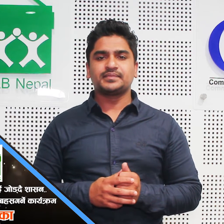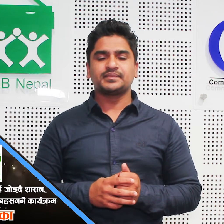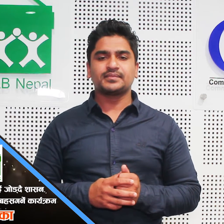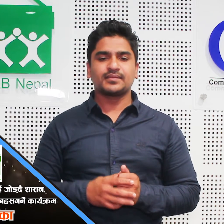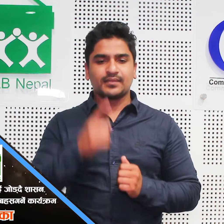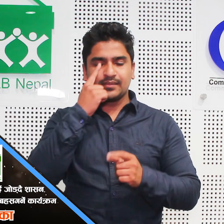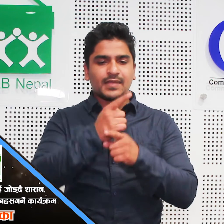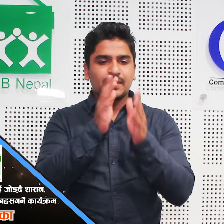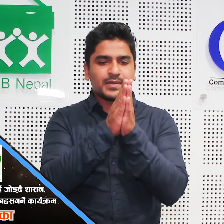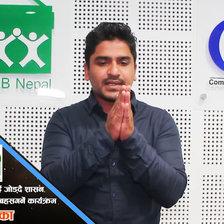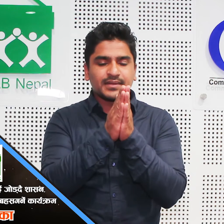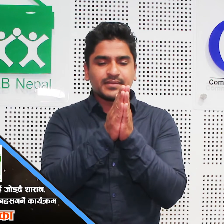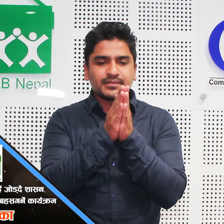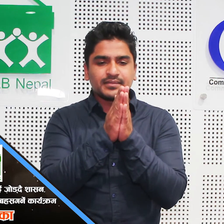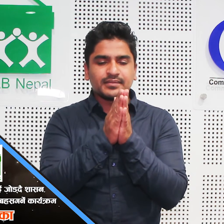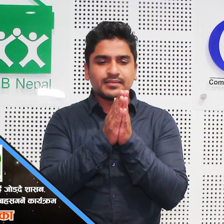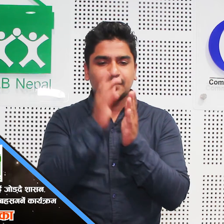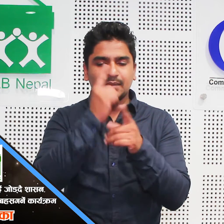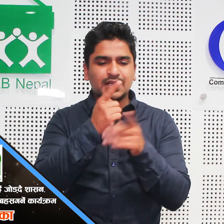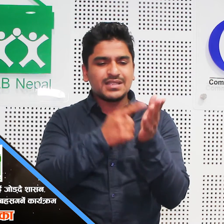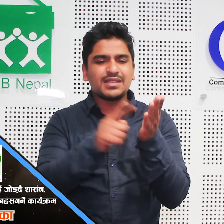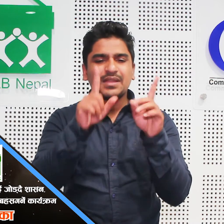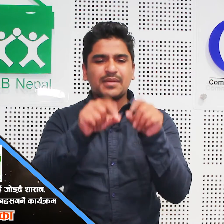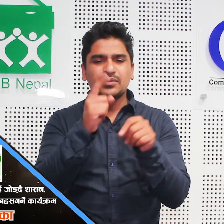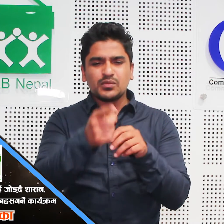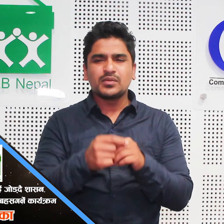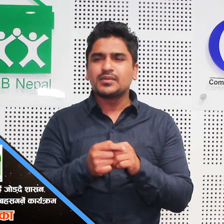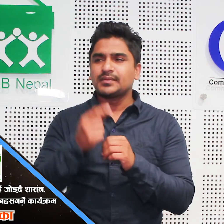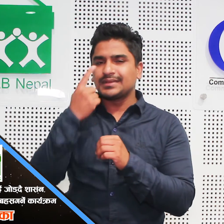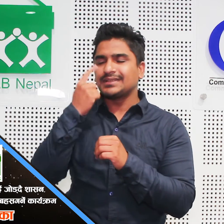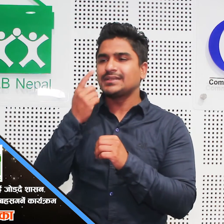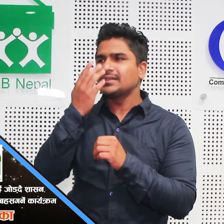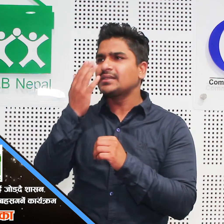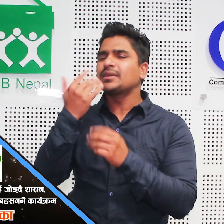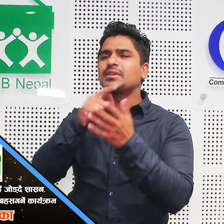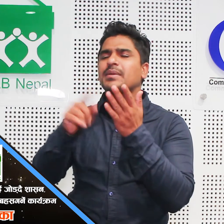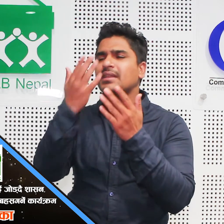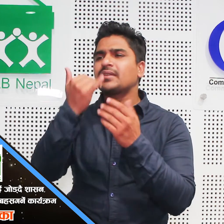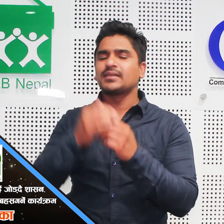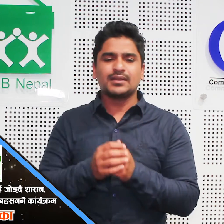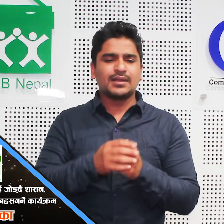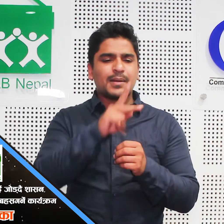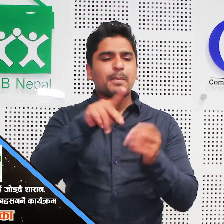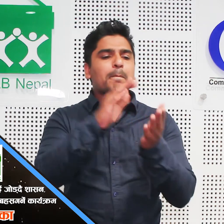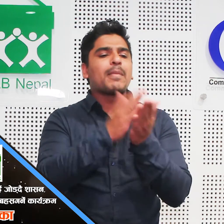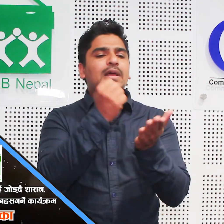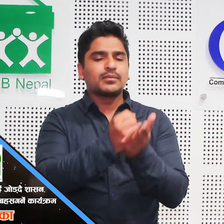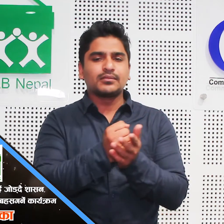म्याम नमस्ते। म्याम मलाई सिफारिस चाहिएको थियो। के को सिफारिस होला? पासपोर्टको म्याम। फोटो ल्याउनु भएको